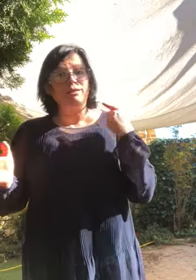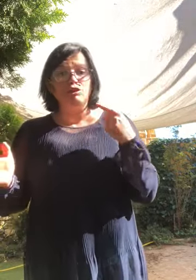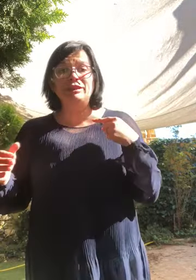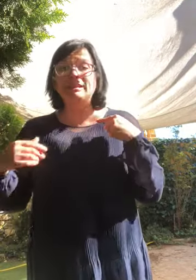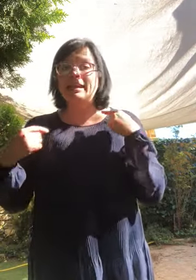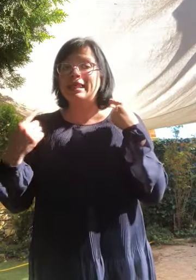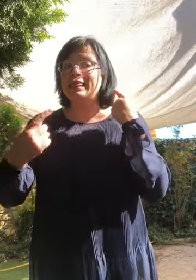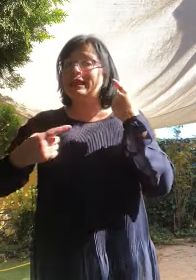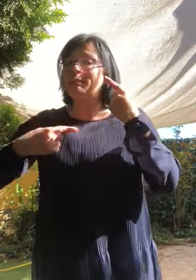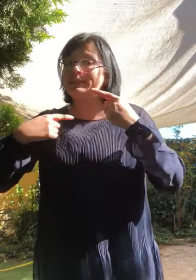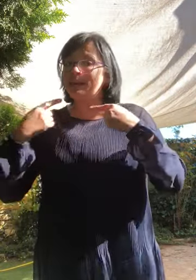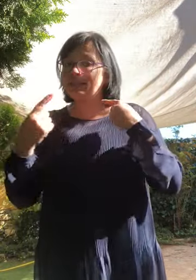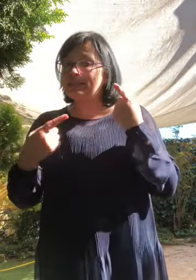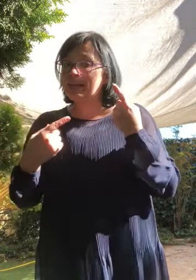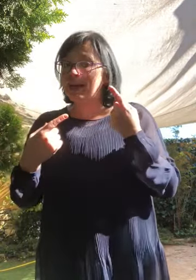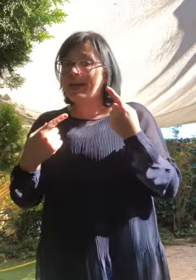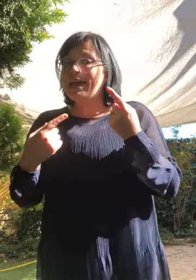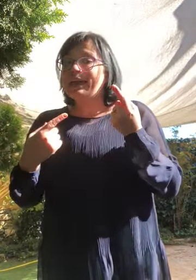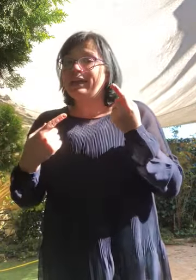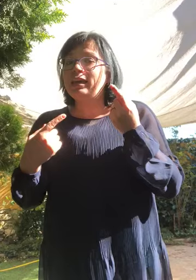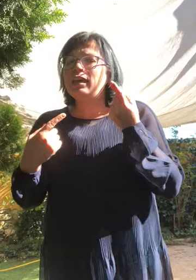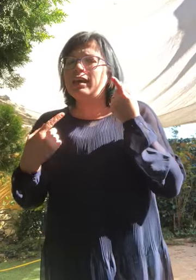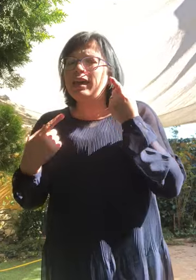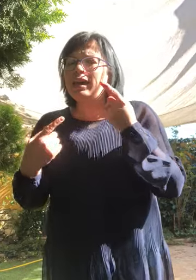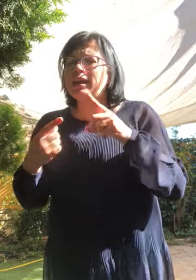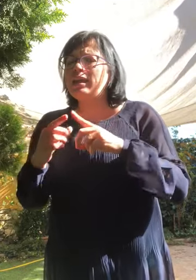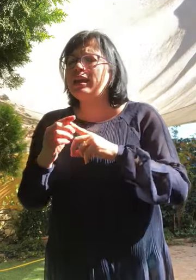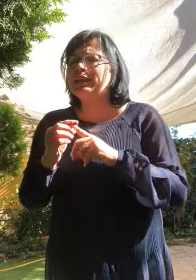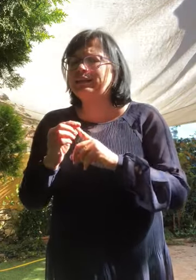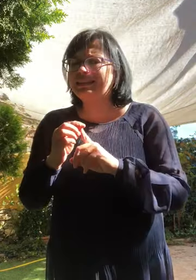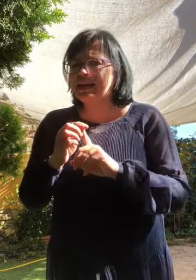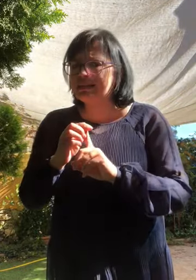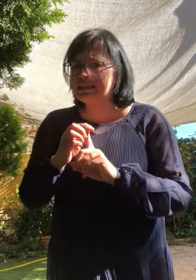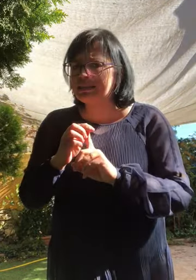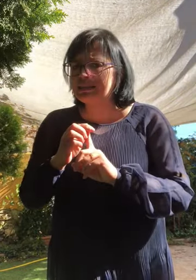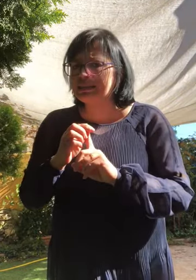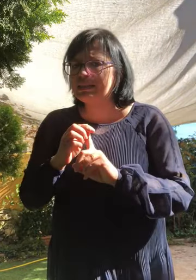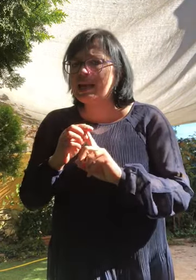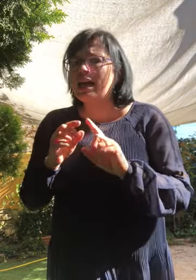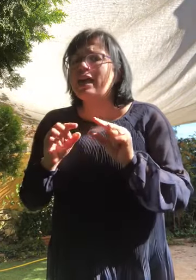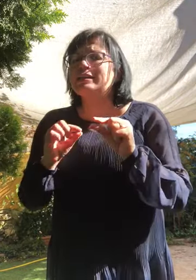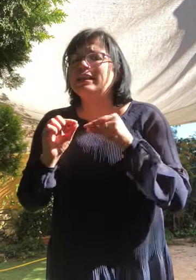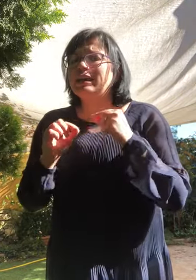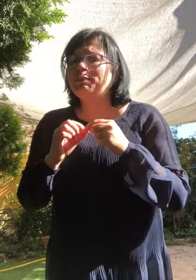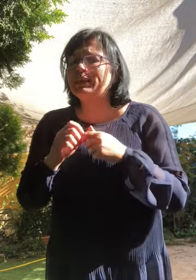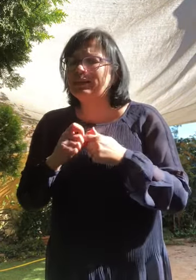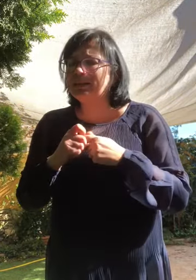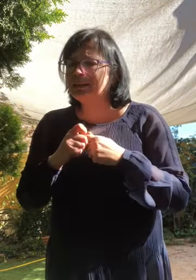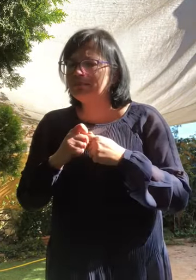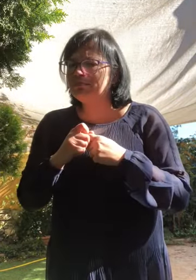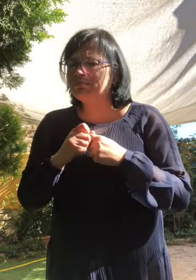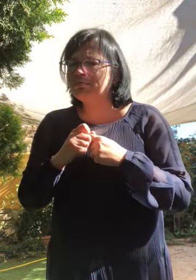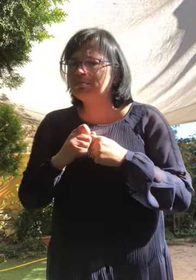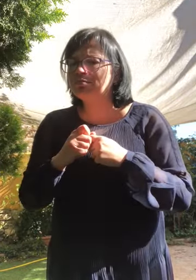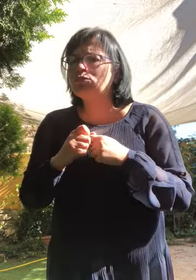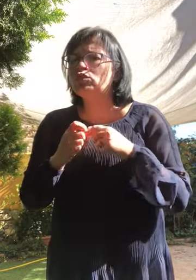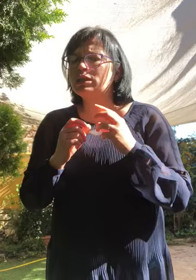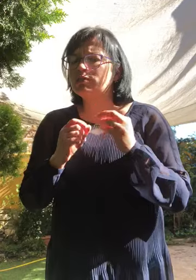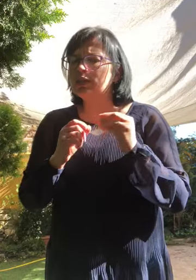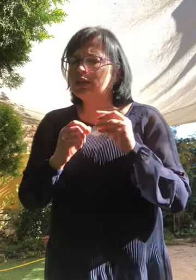Eso se tiene que decir más deprisa. ¿Y qué letras se repiten muchas